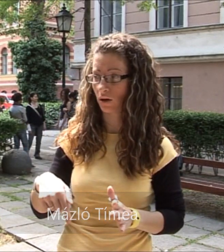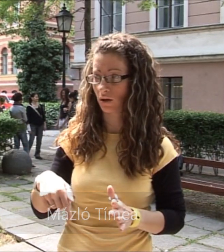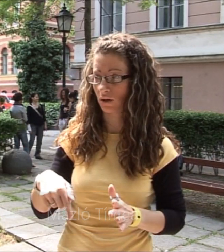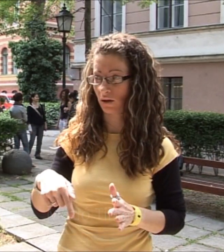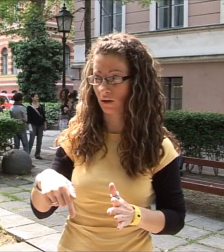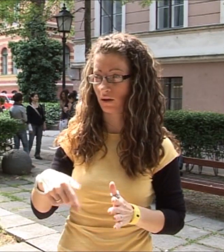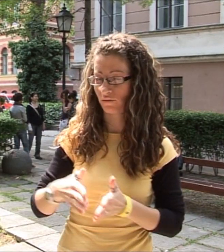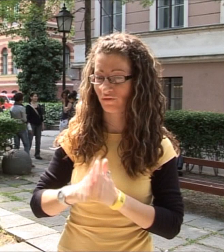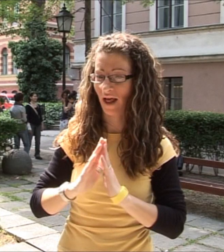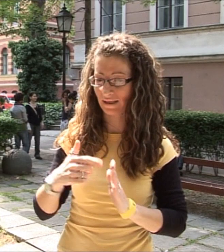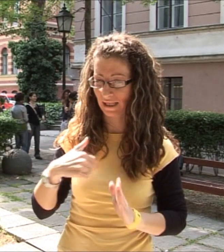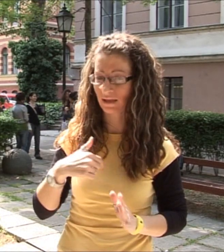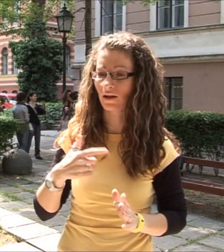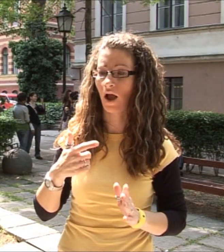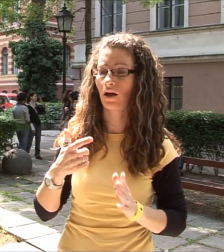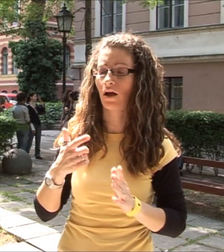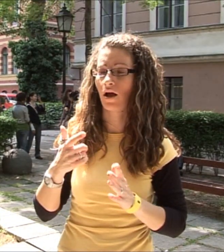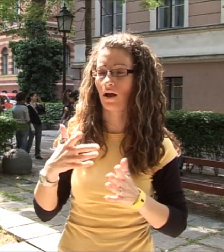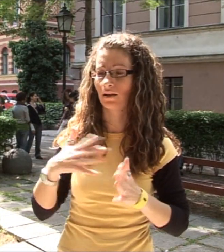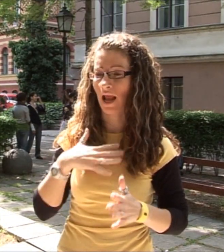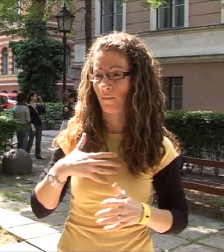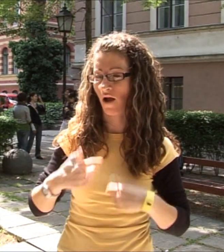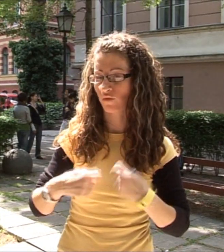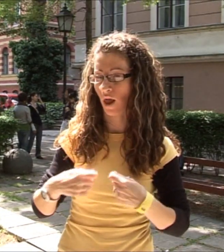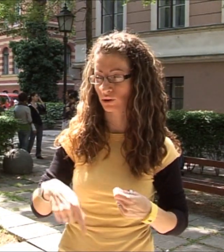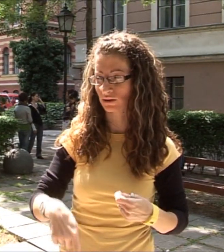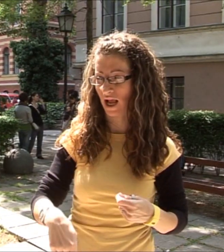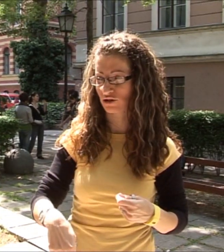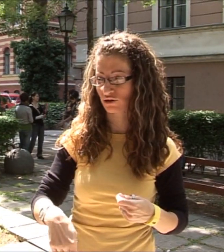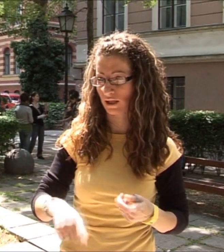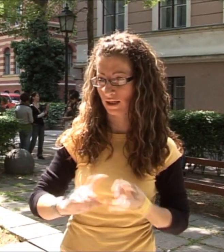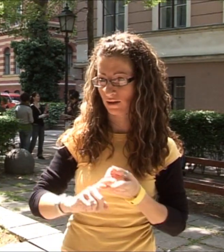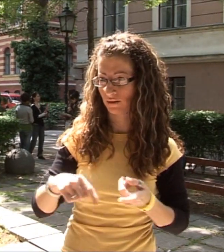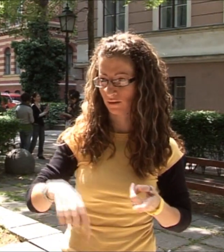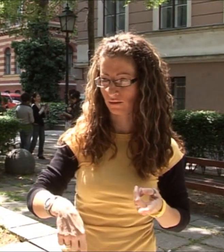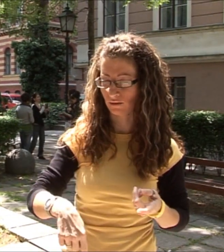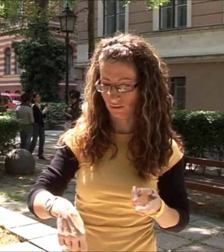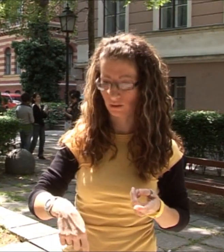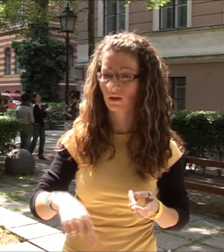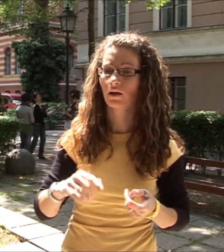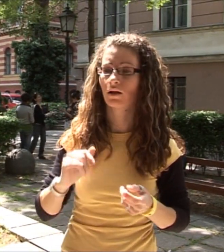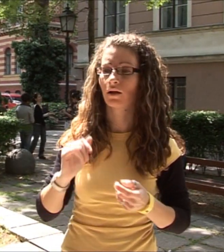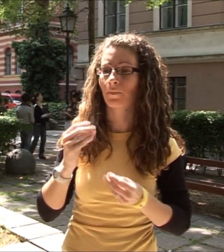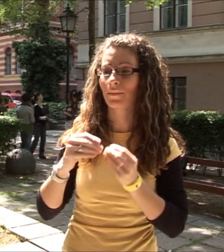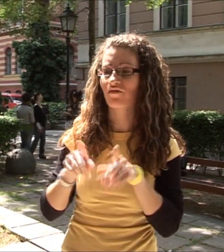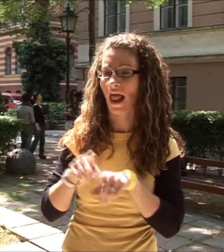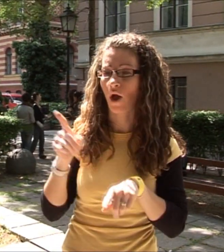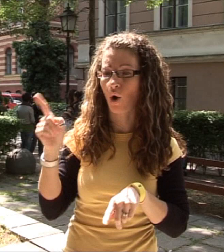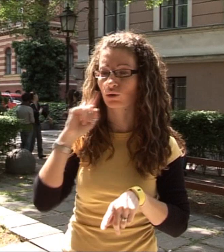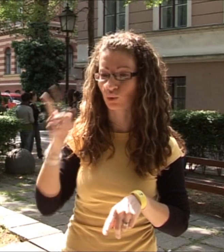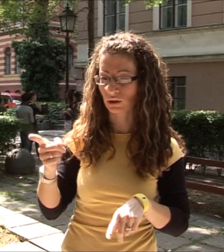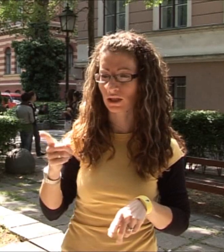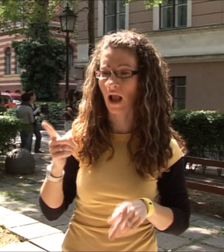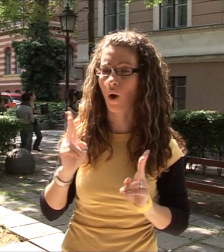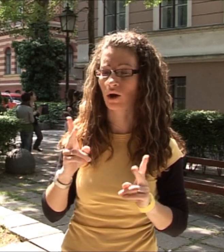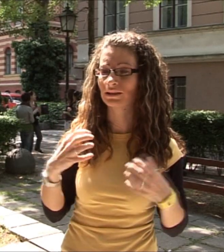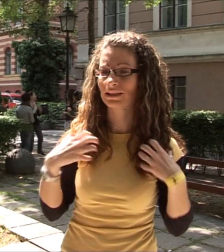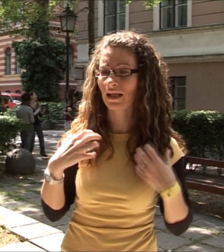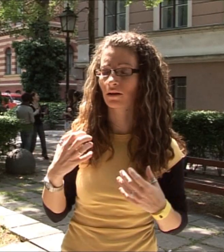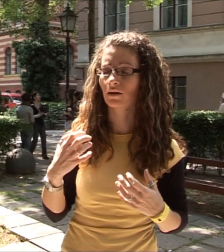jesagy segítőértek hogy drám foglalkozásó en is tudták hogy